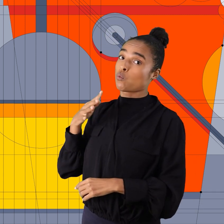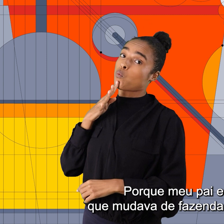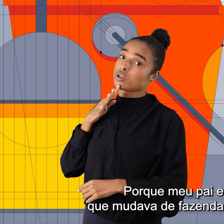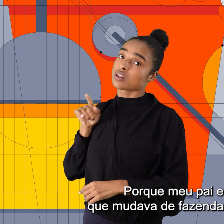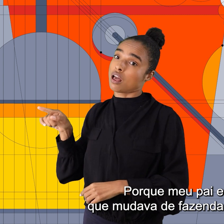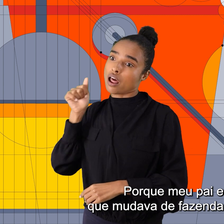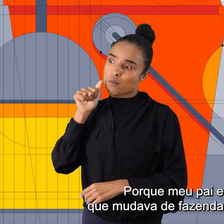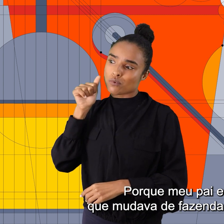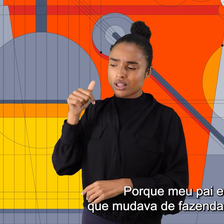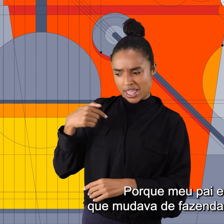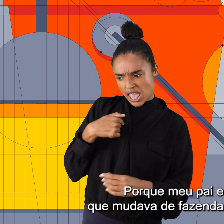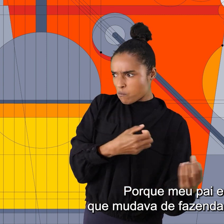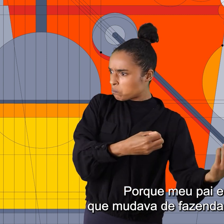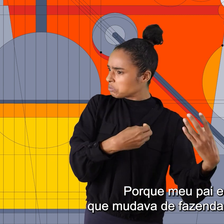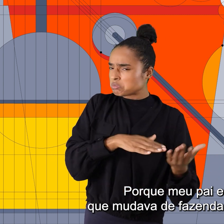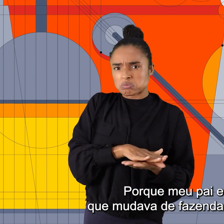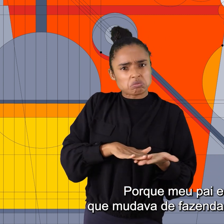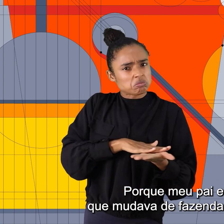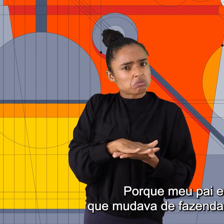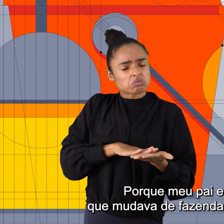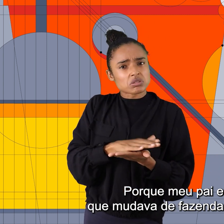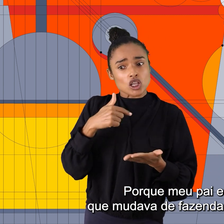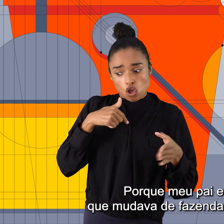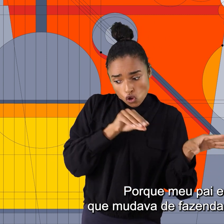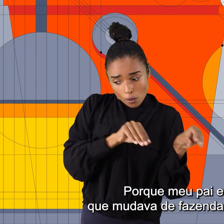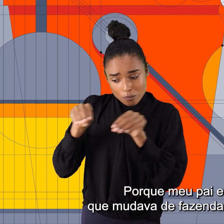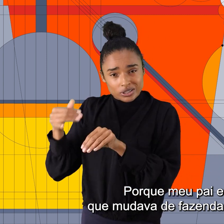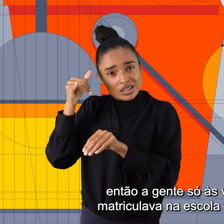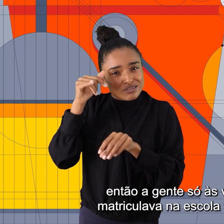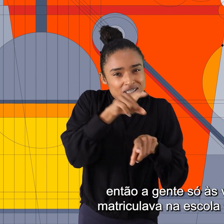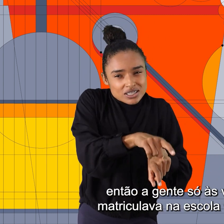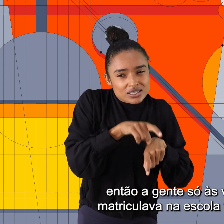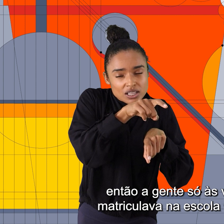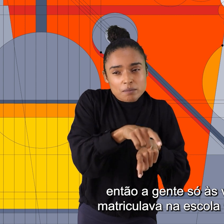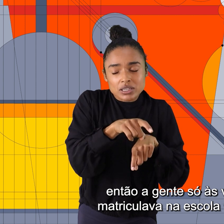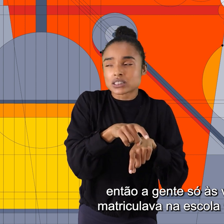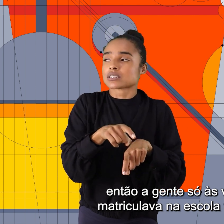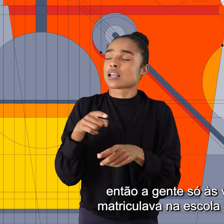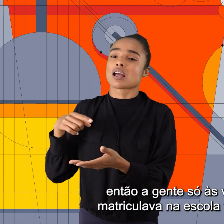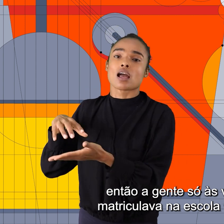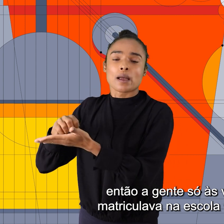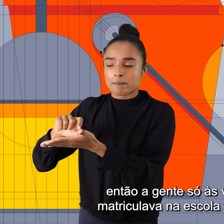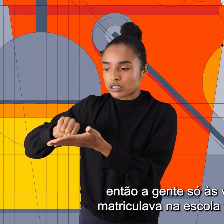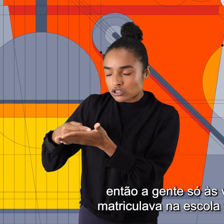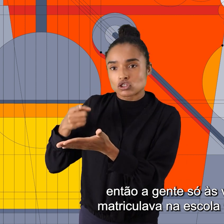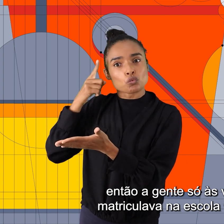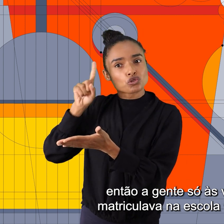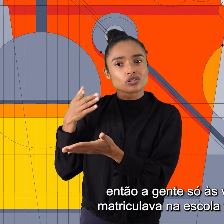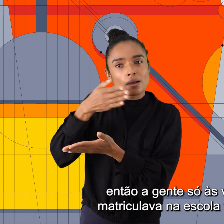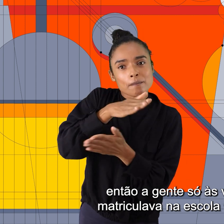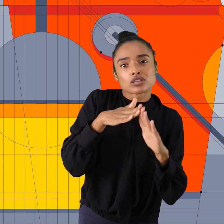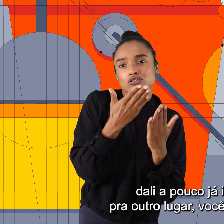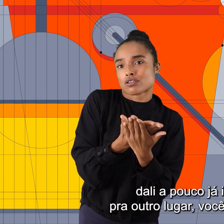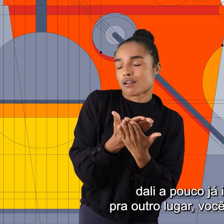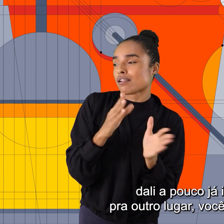nenhum, porque meu pai era aqueles que mudava de fazenda para fazenda, né? Então a gente só, às vezes, quando matriculava na escola, você